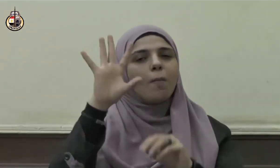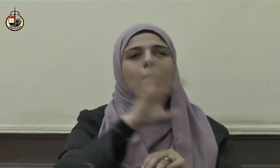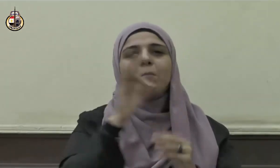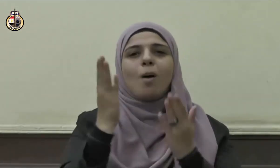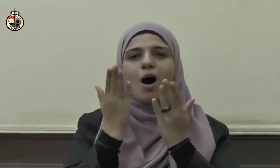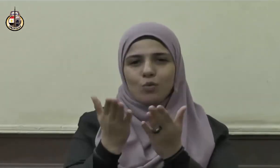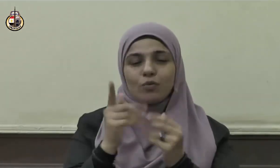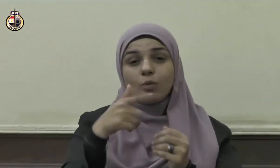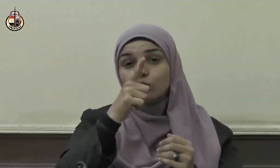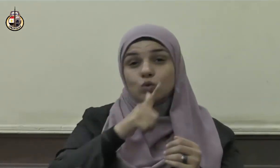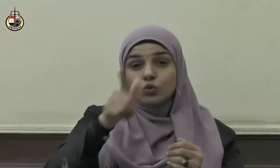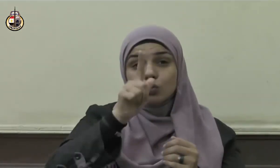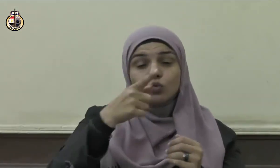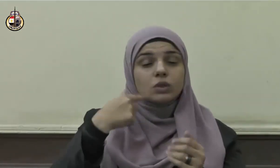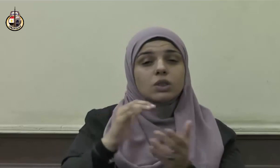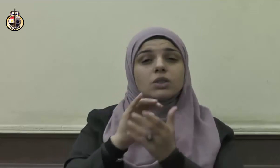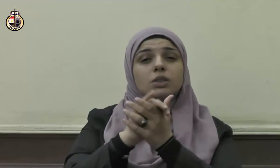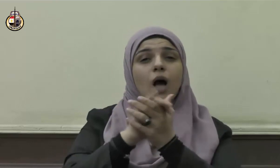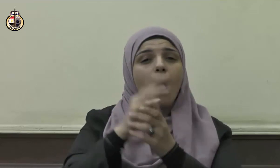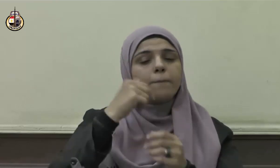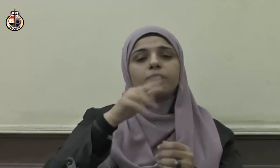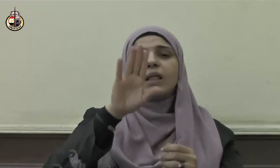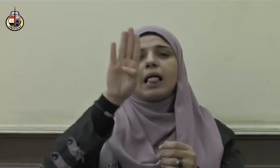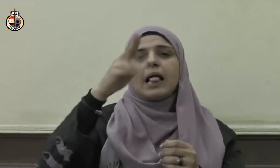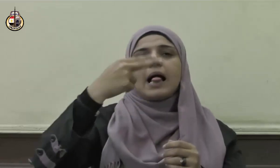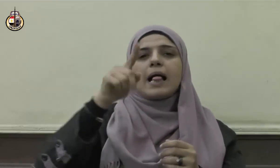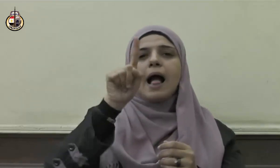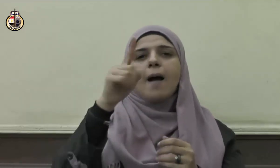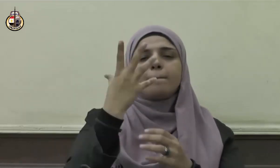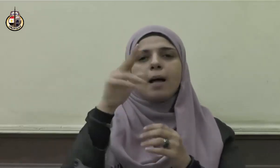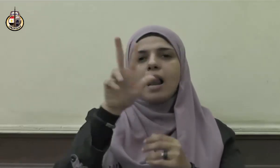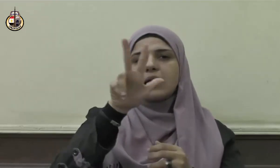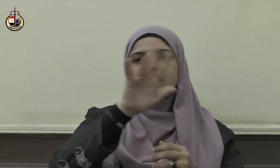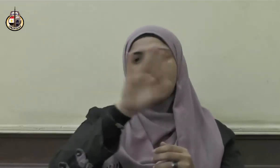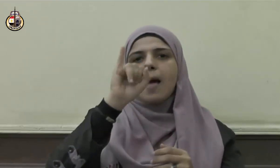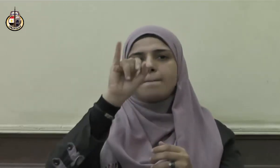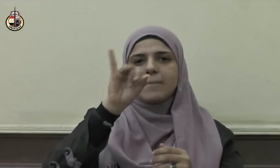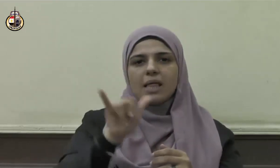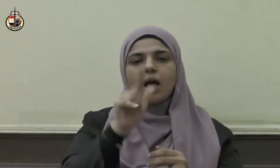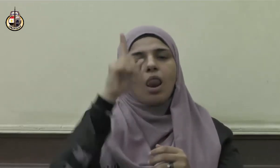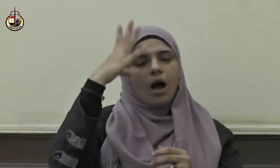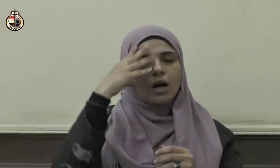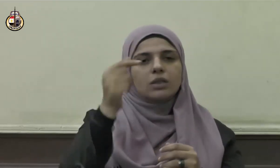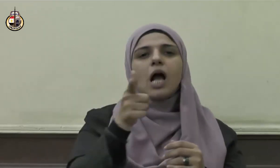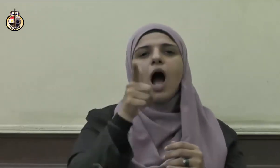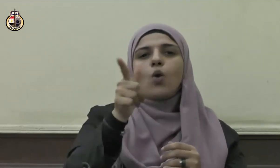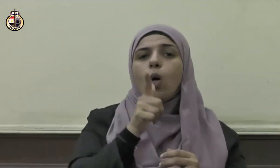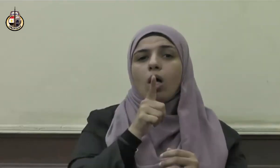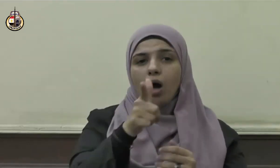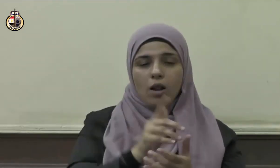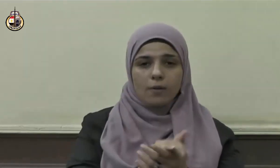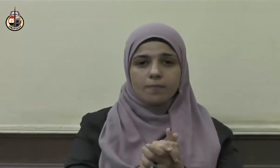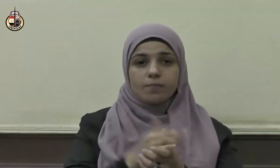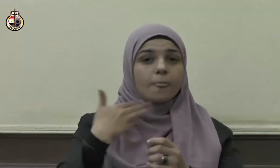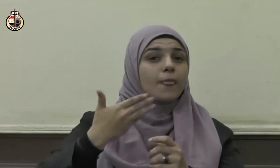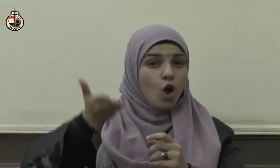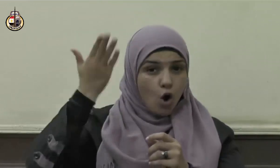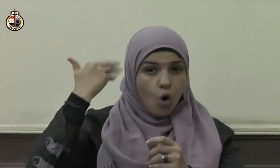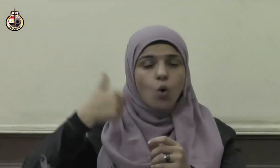وهذا الصحابي الجليل كعب الأسلمي رضي الله عنه قال كنت أبيت مع رسول